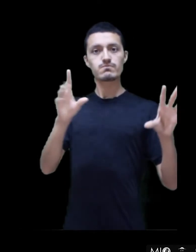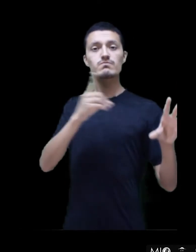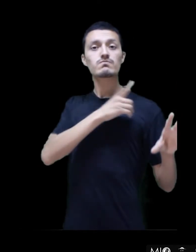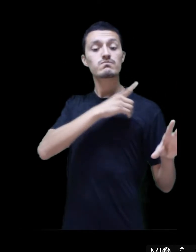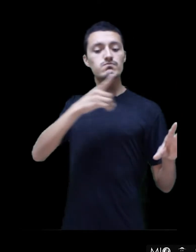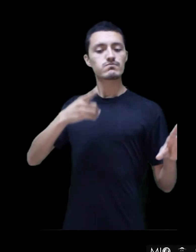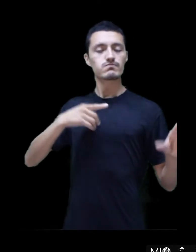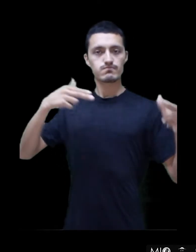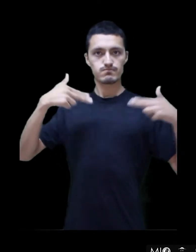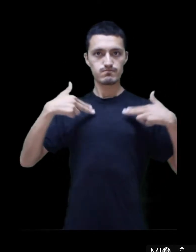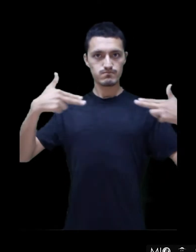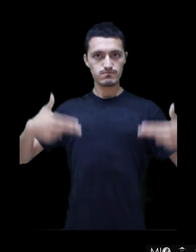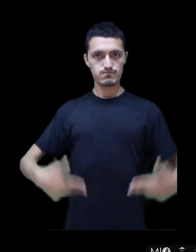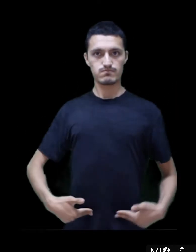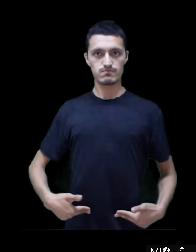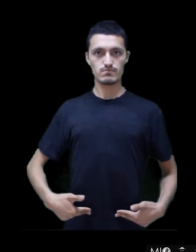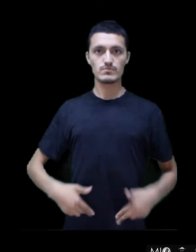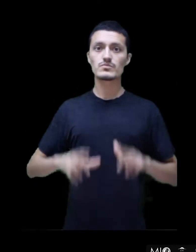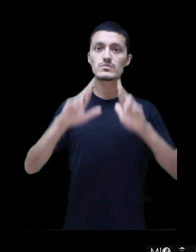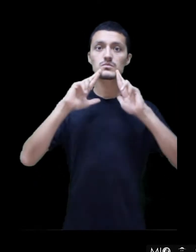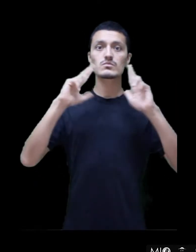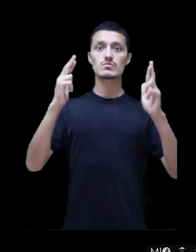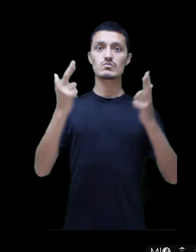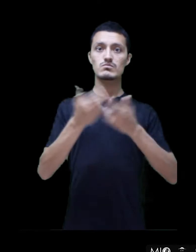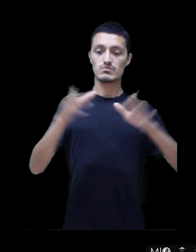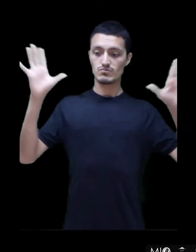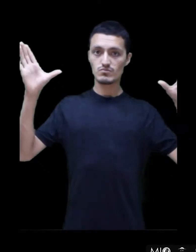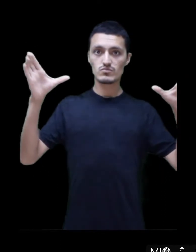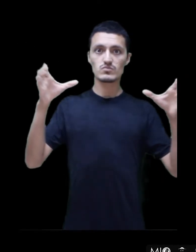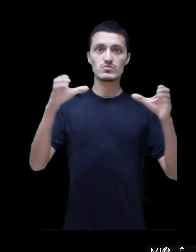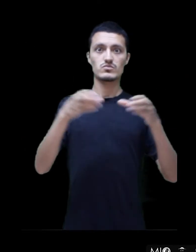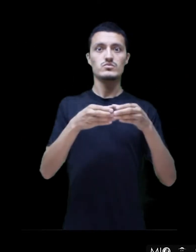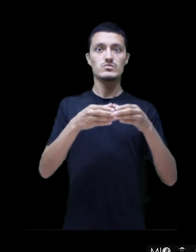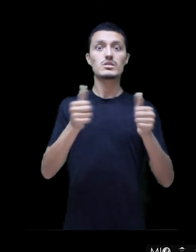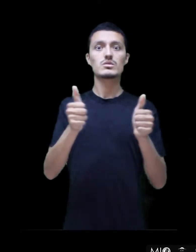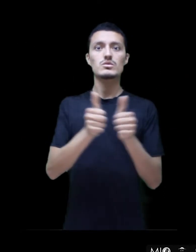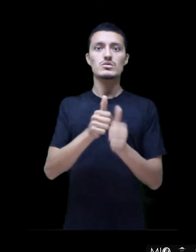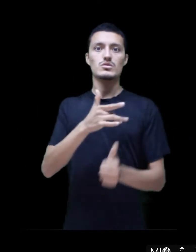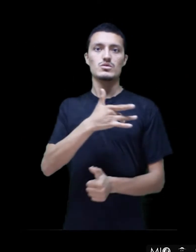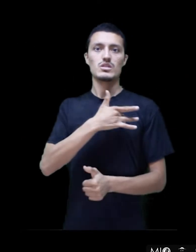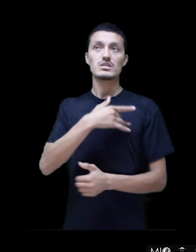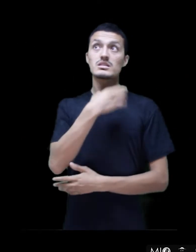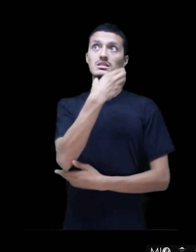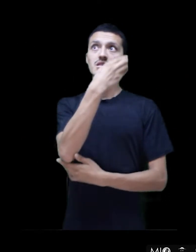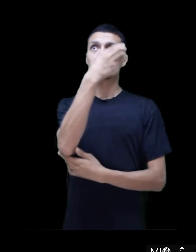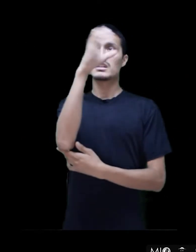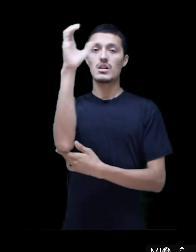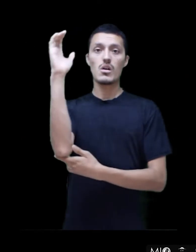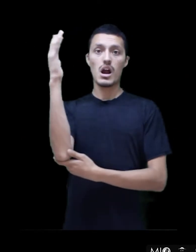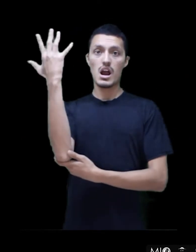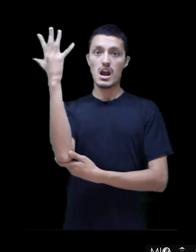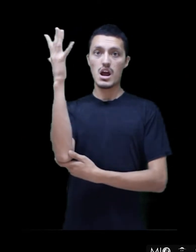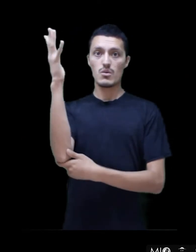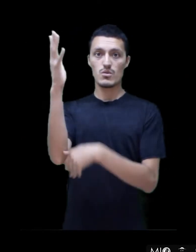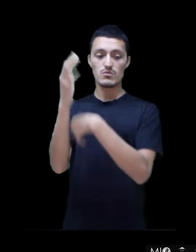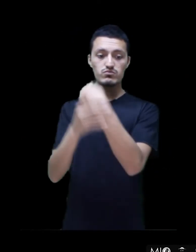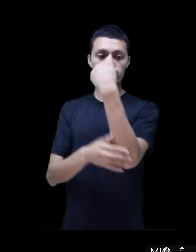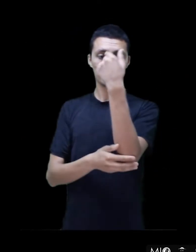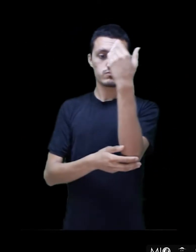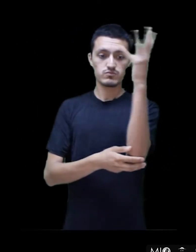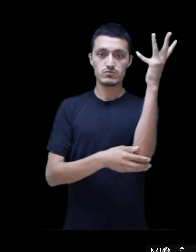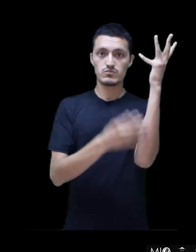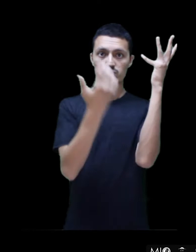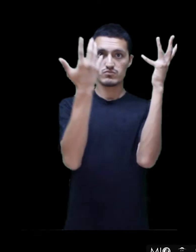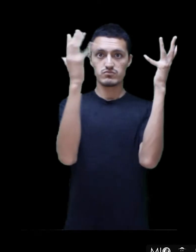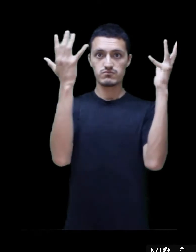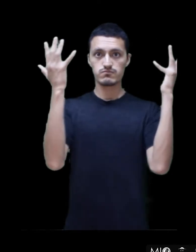la humanidad. Se reunieron con corazón del cielo sobre la formación de los árboles y los arbustos,